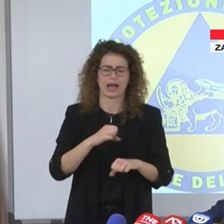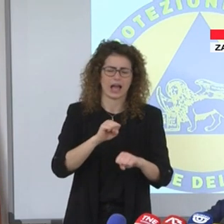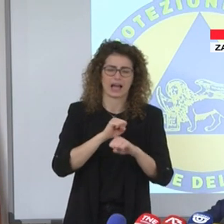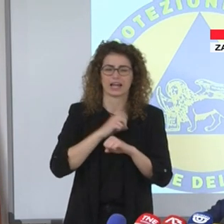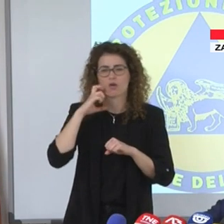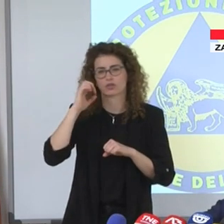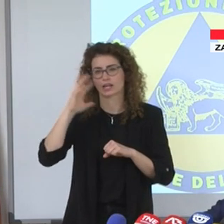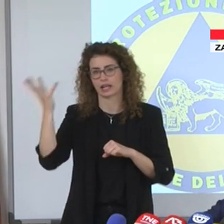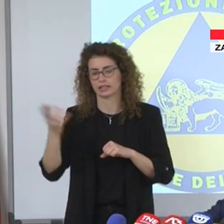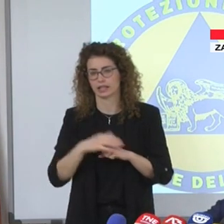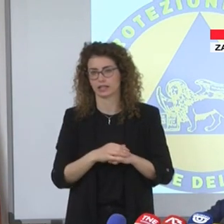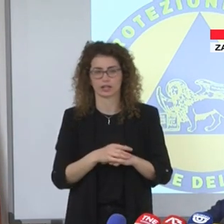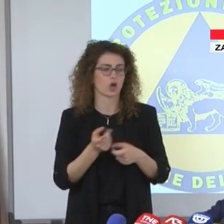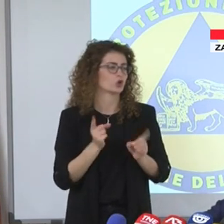stranieri.